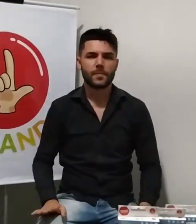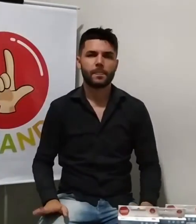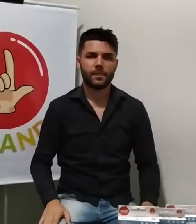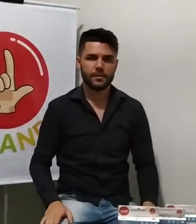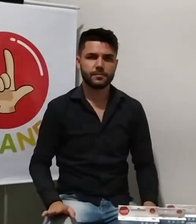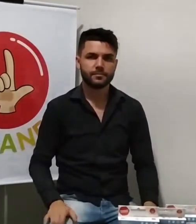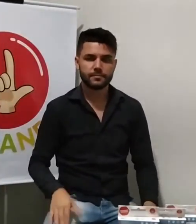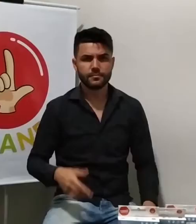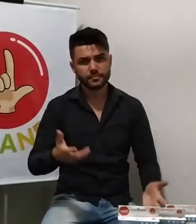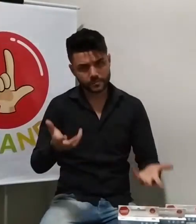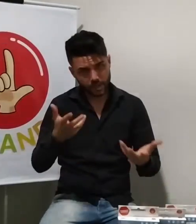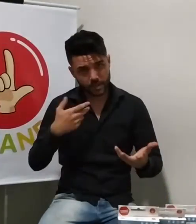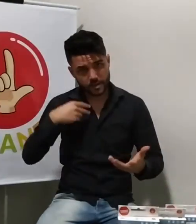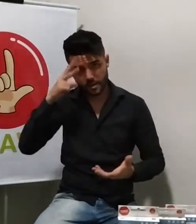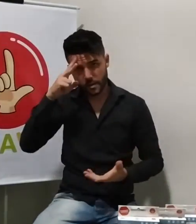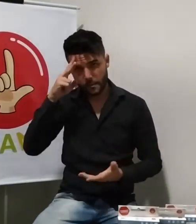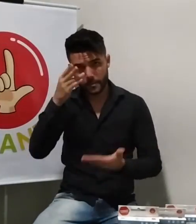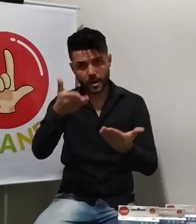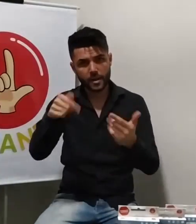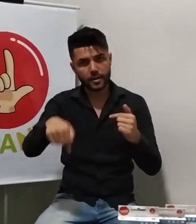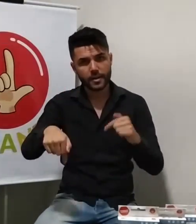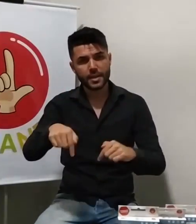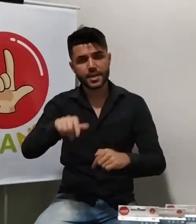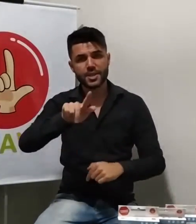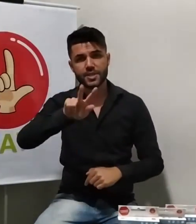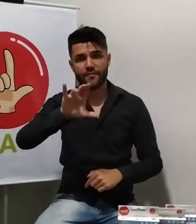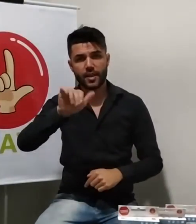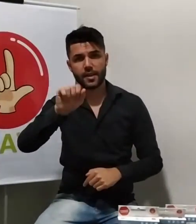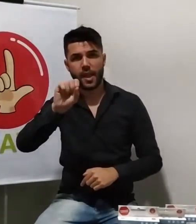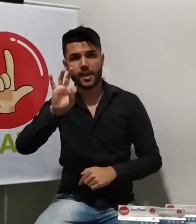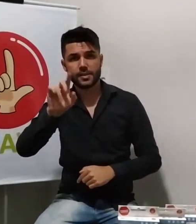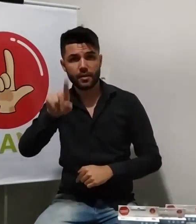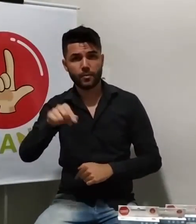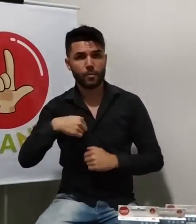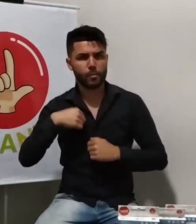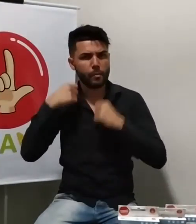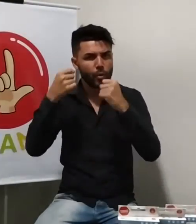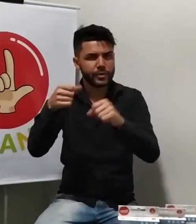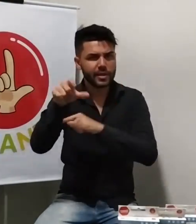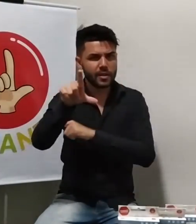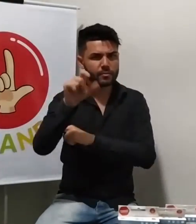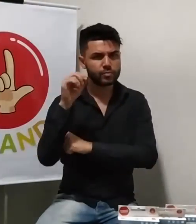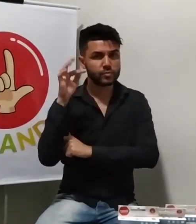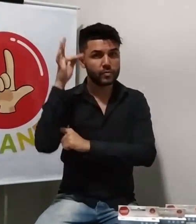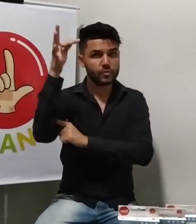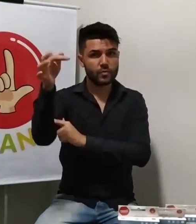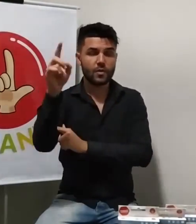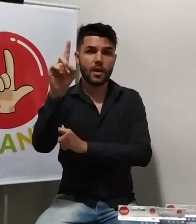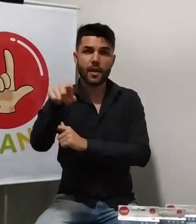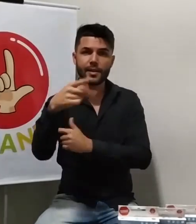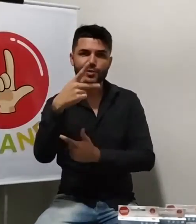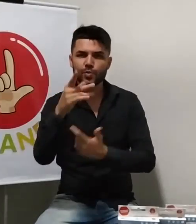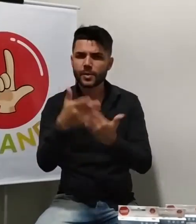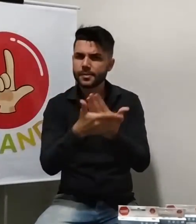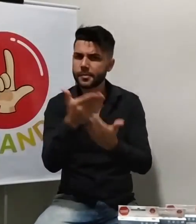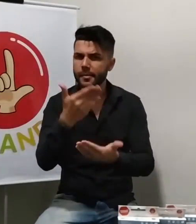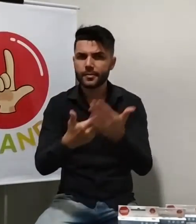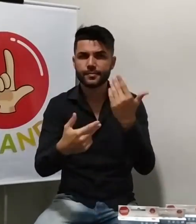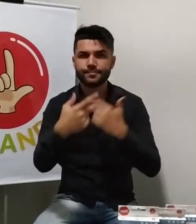Queria lembrá-lo aqui nesse GVCast é que o poder da escolha do seu futuro está em suas mãos. Exerça esse poder, não permita que nada e nem ninguém,